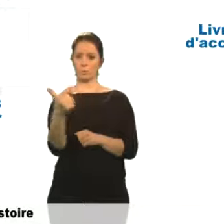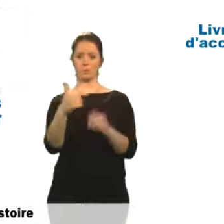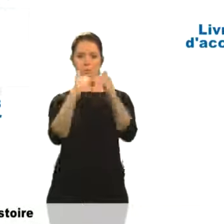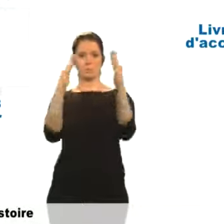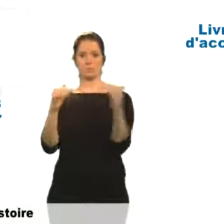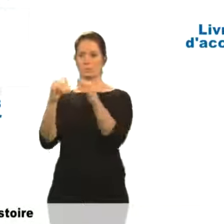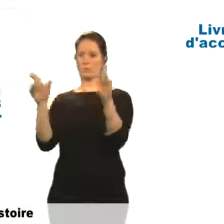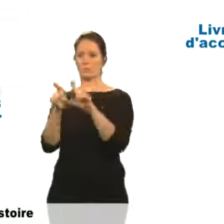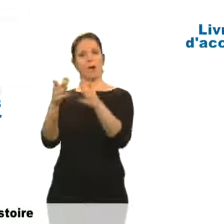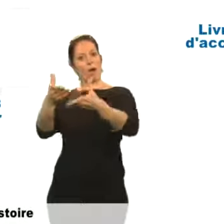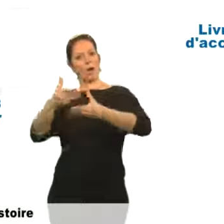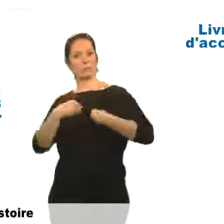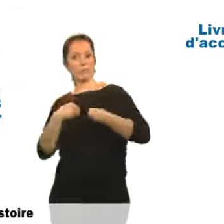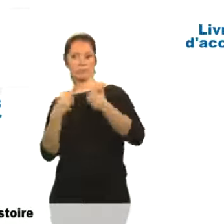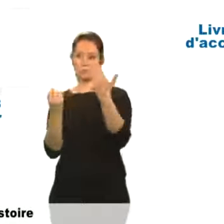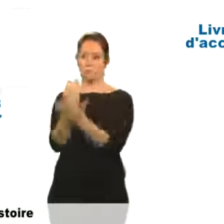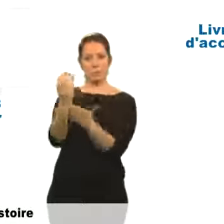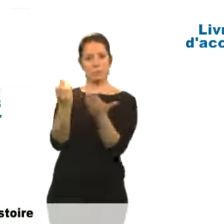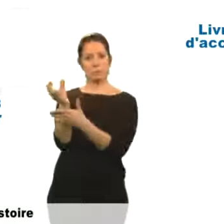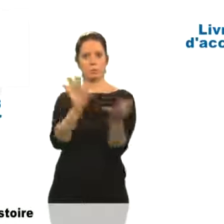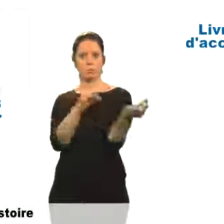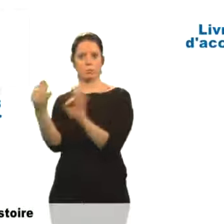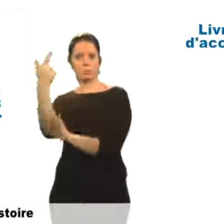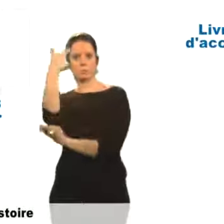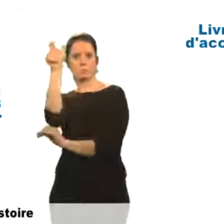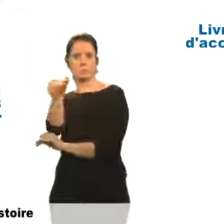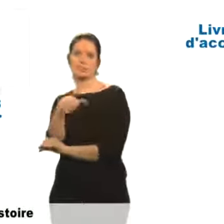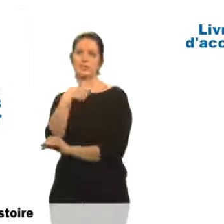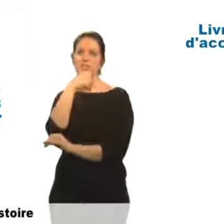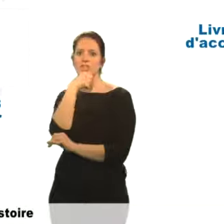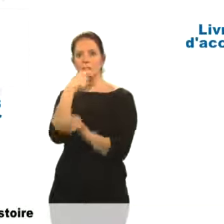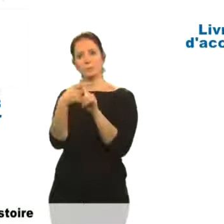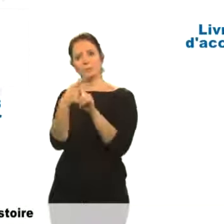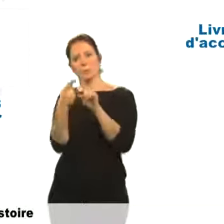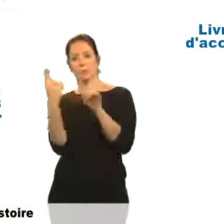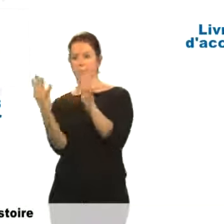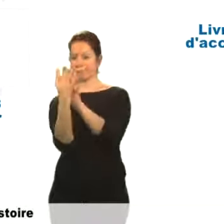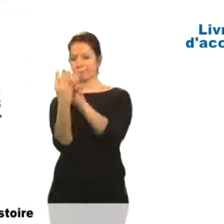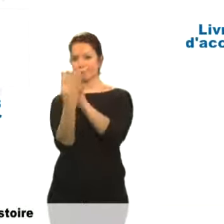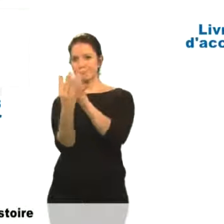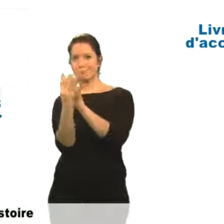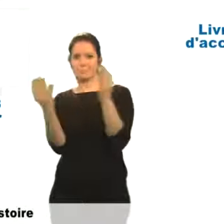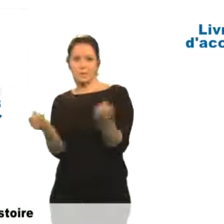d'information permanent des personnes âgées, ainsi qu'un carrefour privilégié de rencontres et d'animations.